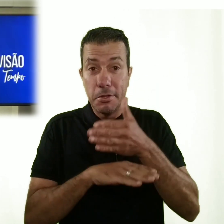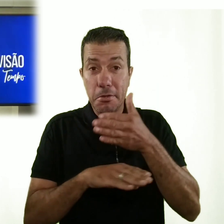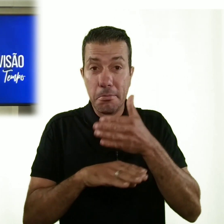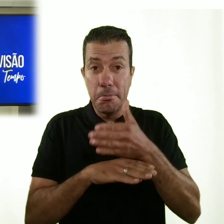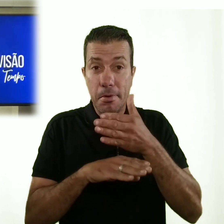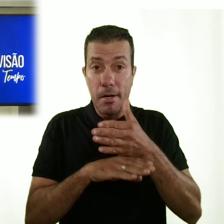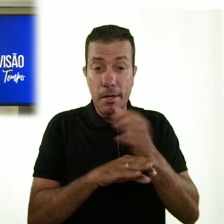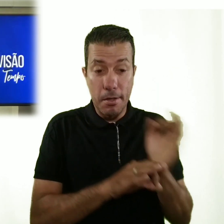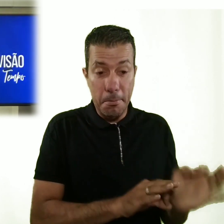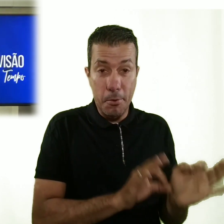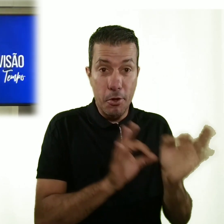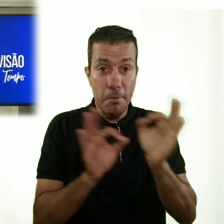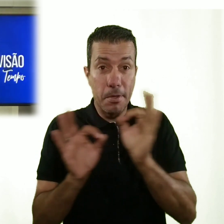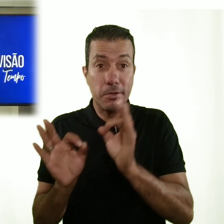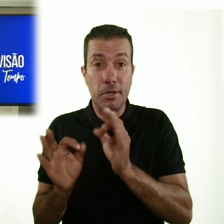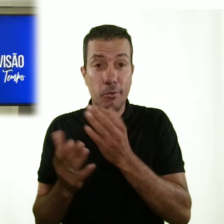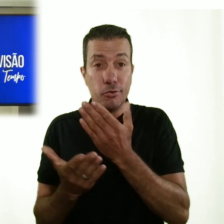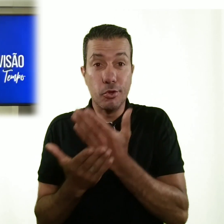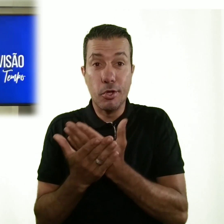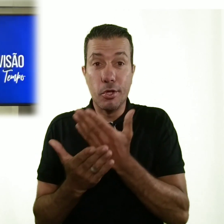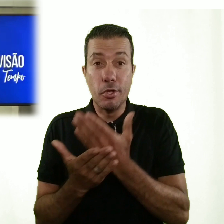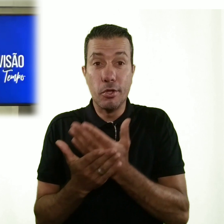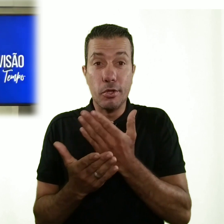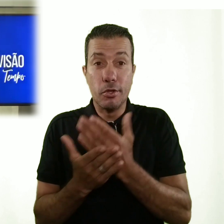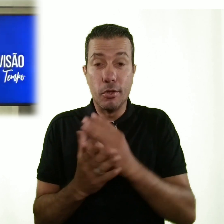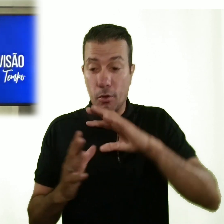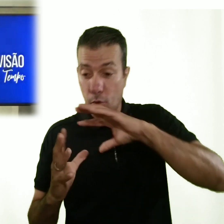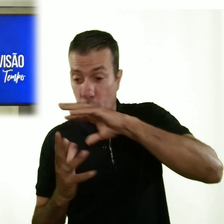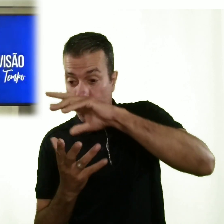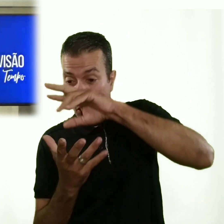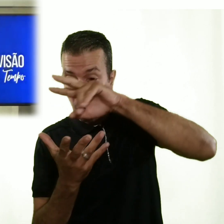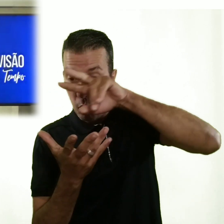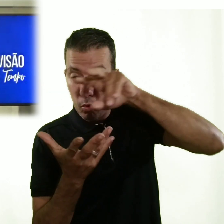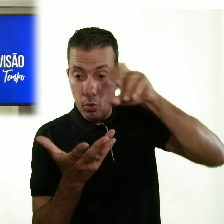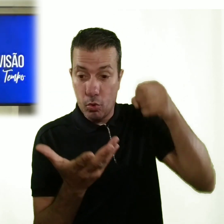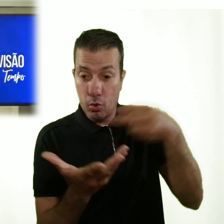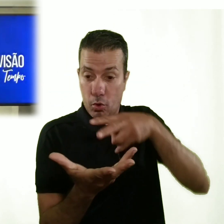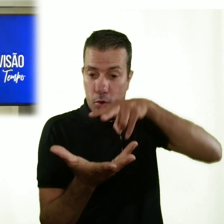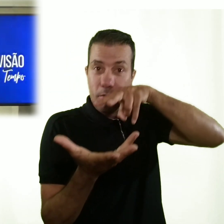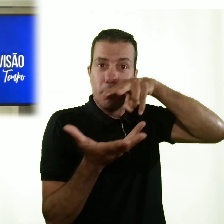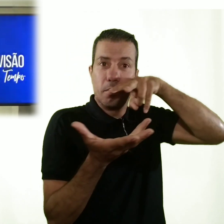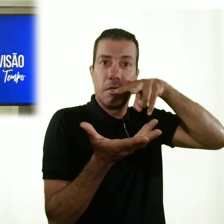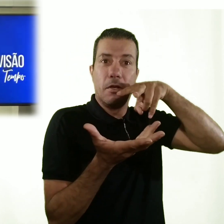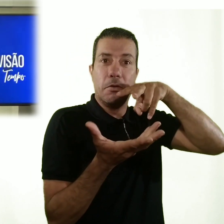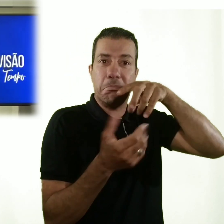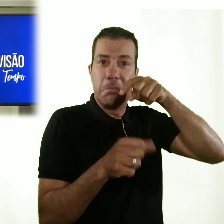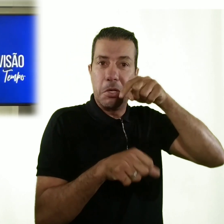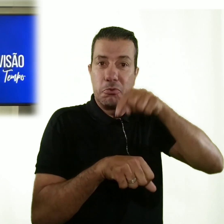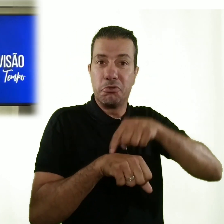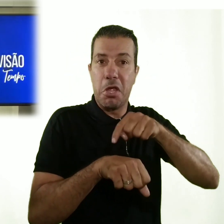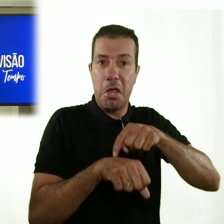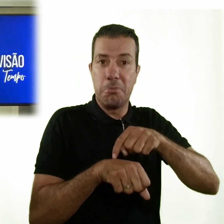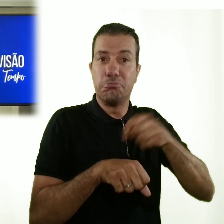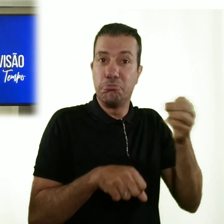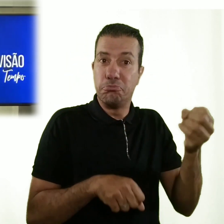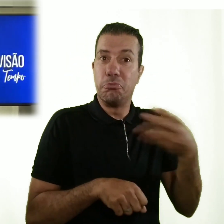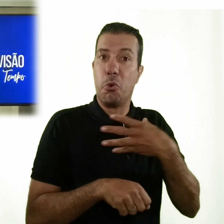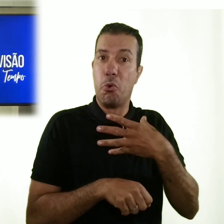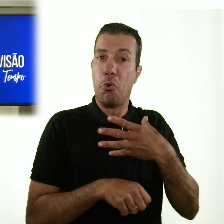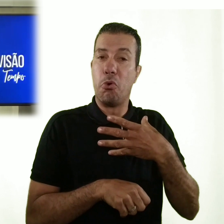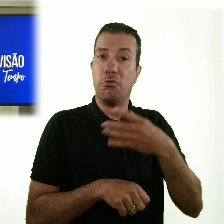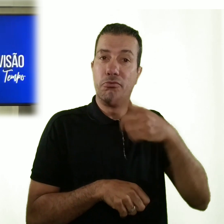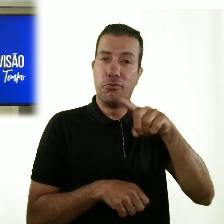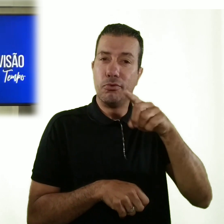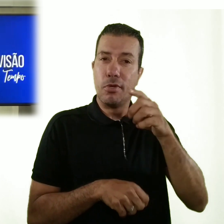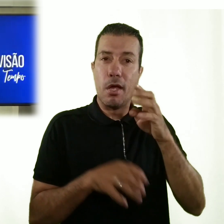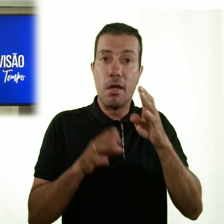série de estudos chamada Uma Nova Visão para um Novo Tempo. Sejam todos muito bem-vindos. Vocês que estão ligadinhos aí no